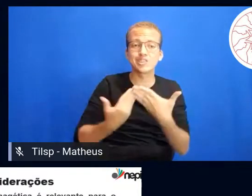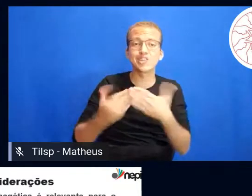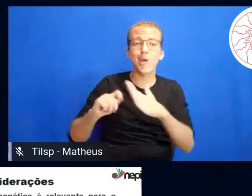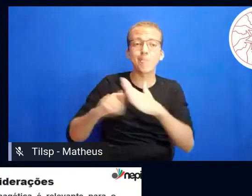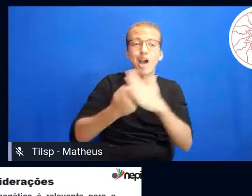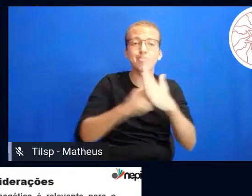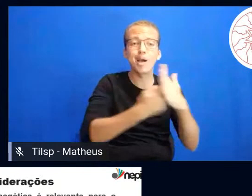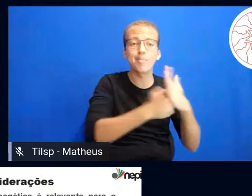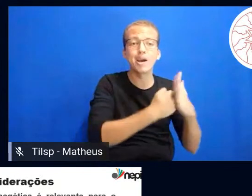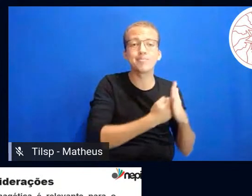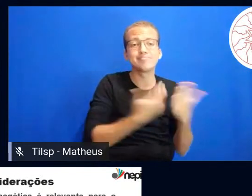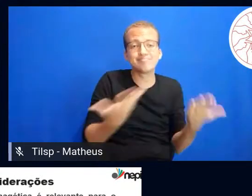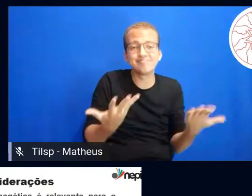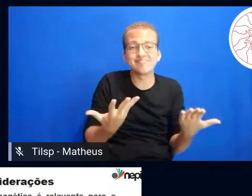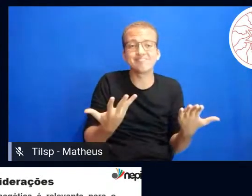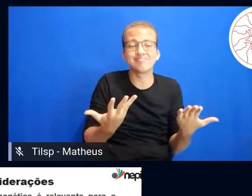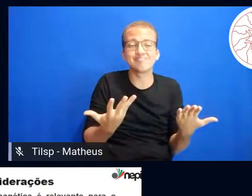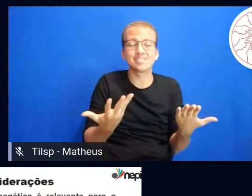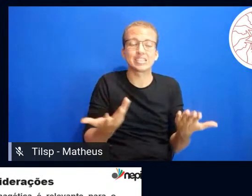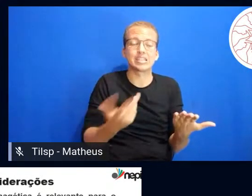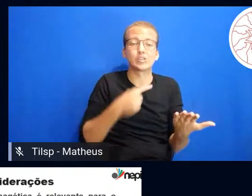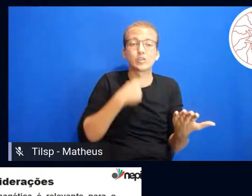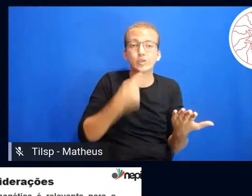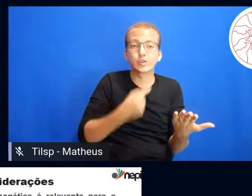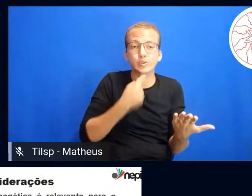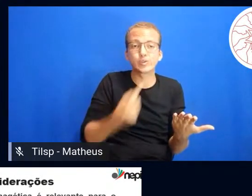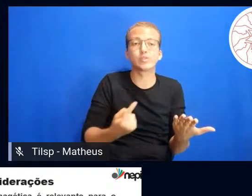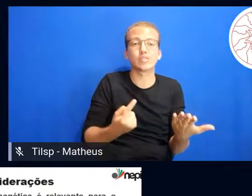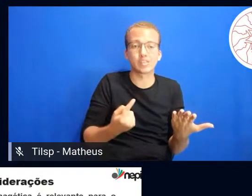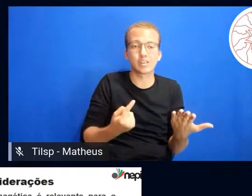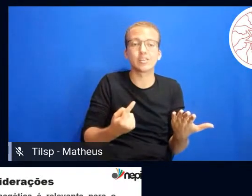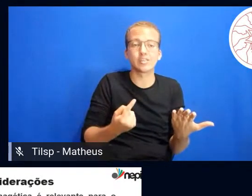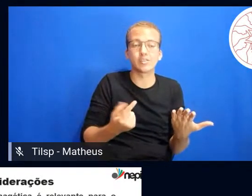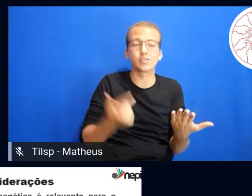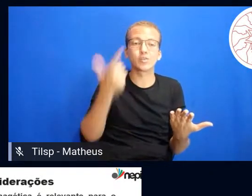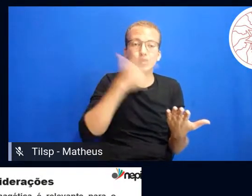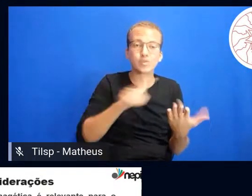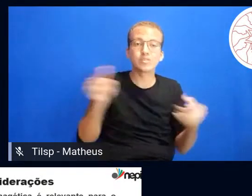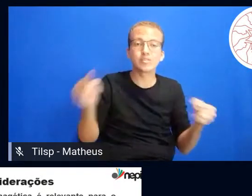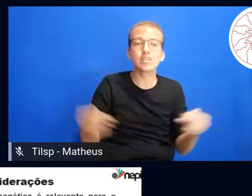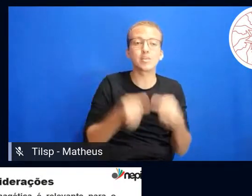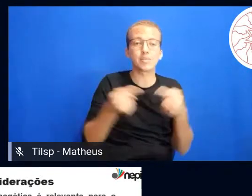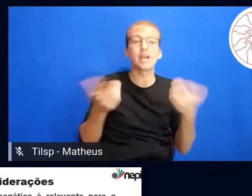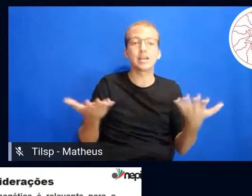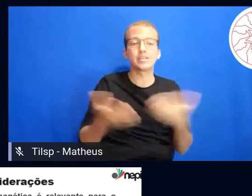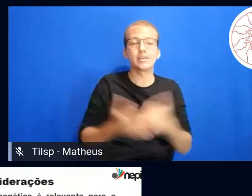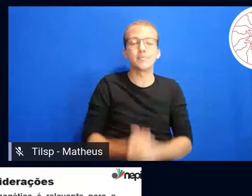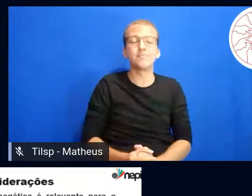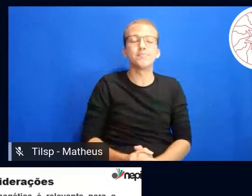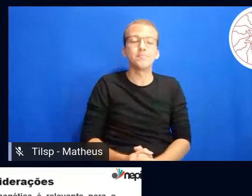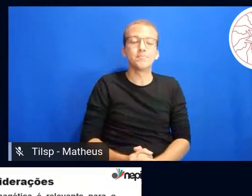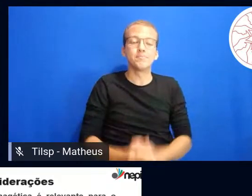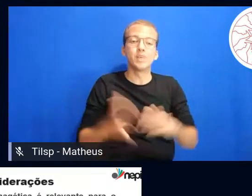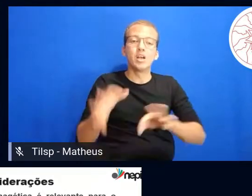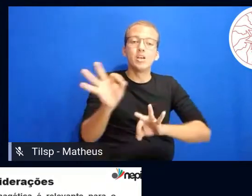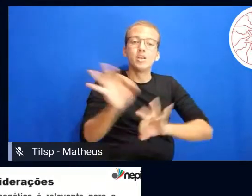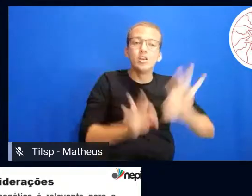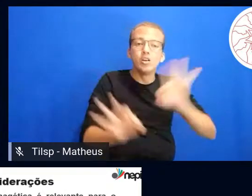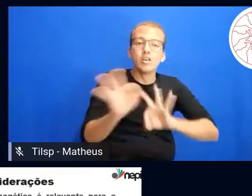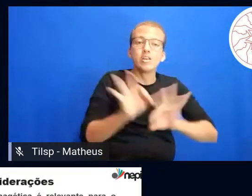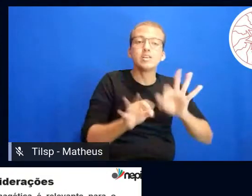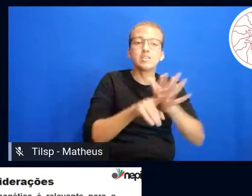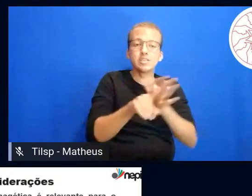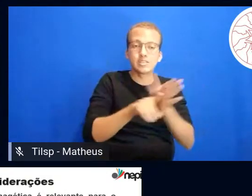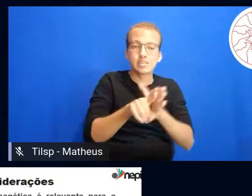não foi possível fazer esse esse essa intervenção e essa aplicação, mas nós vamos eh organizar a pesquisa num caráter